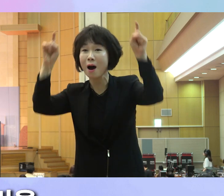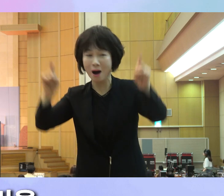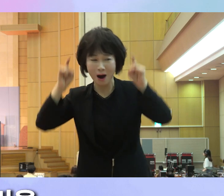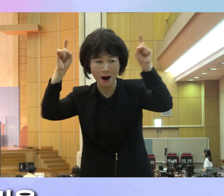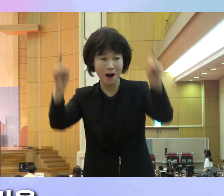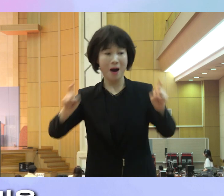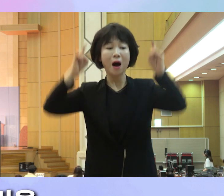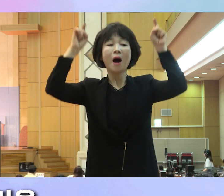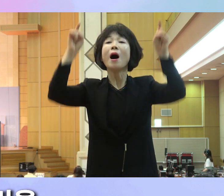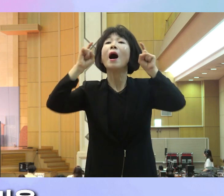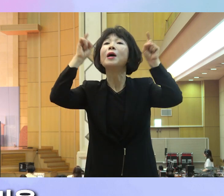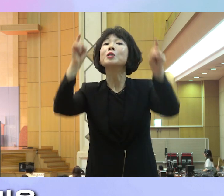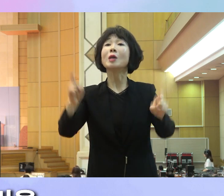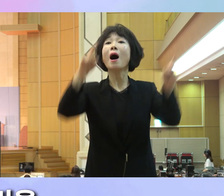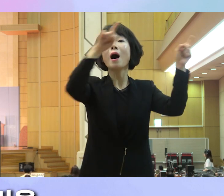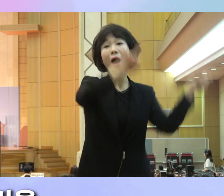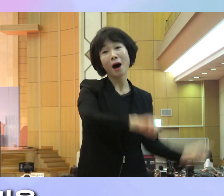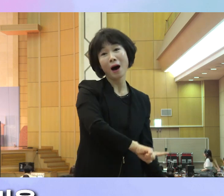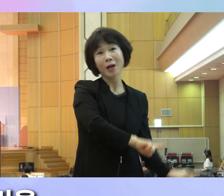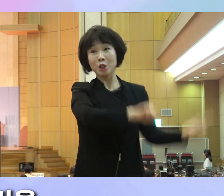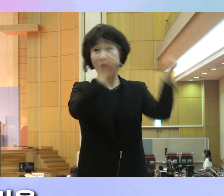양